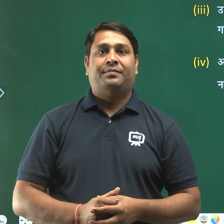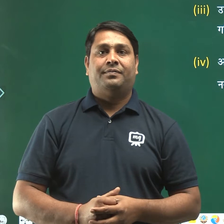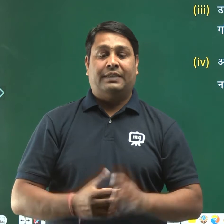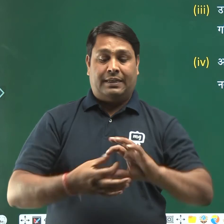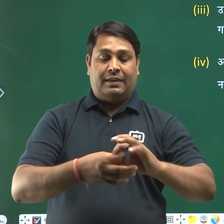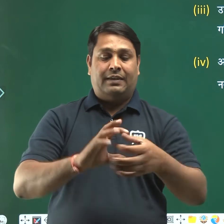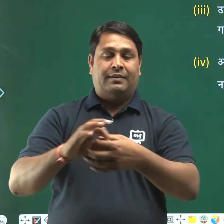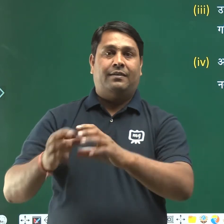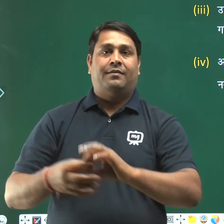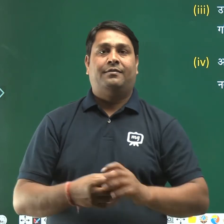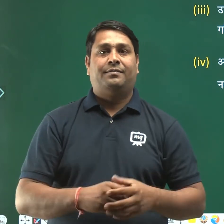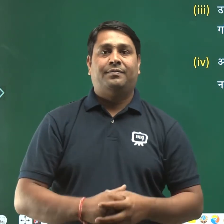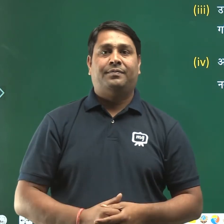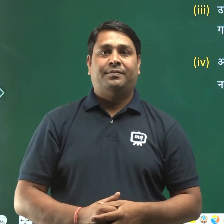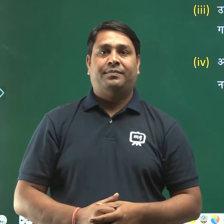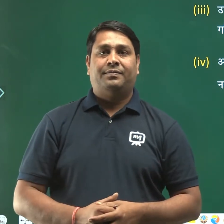संबंध